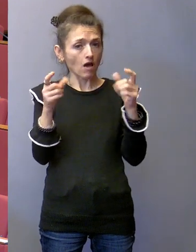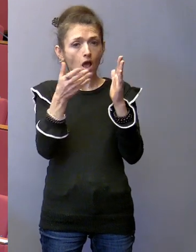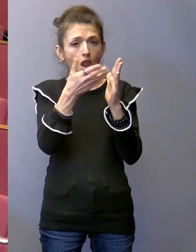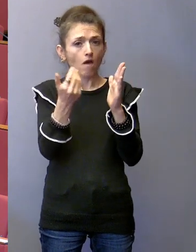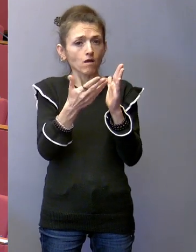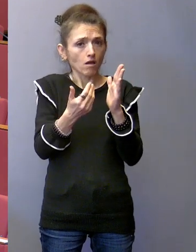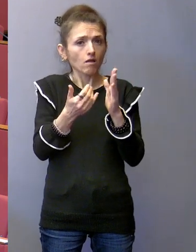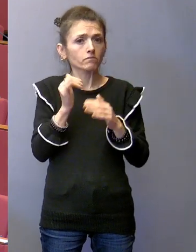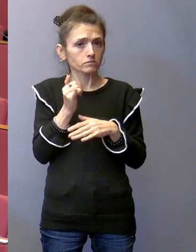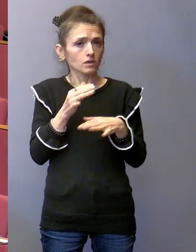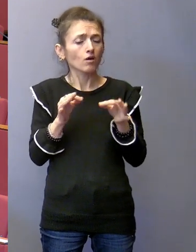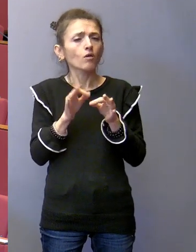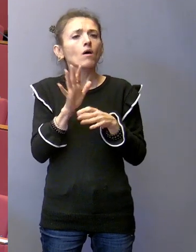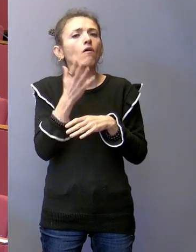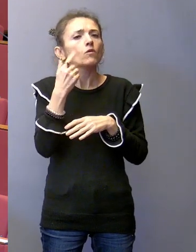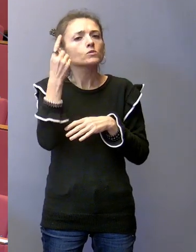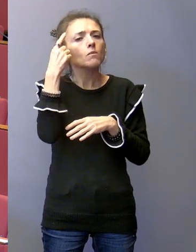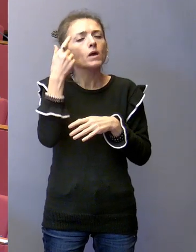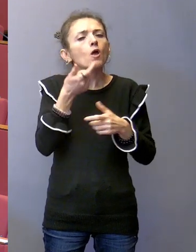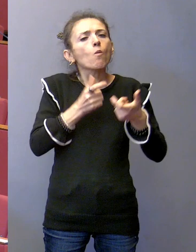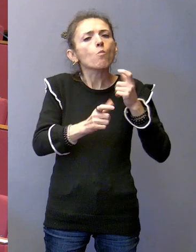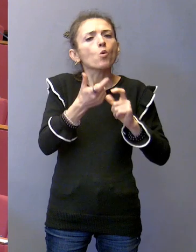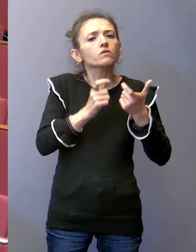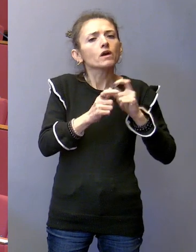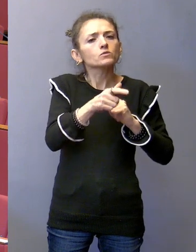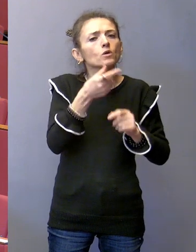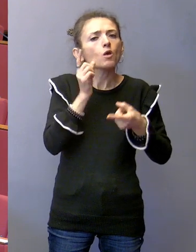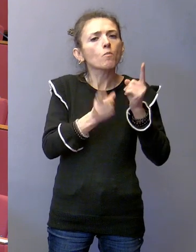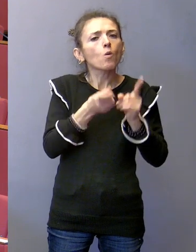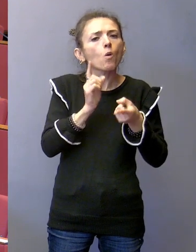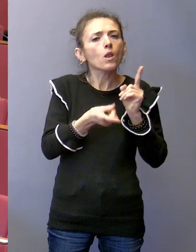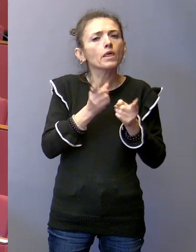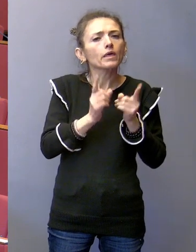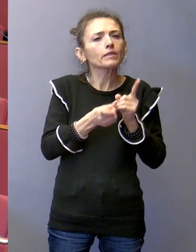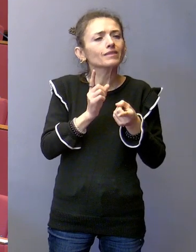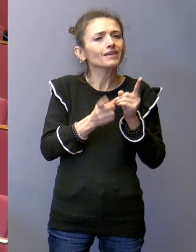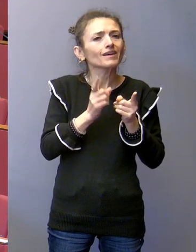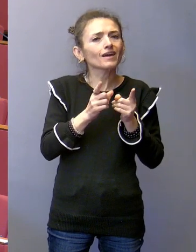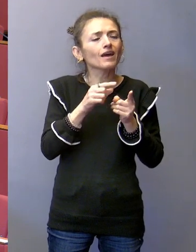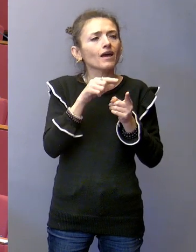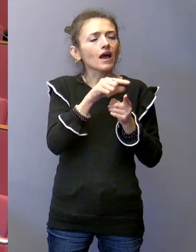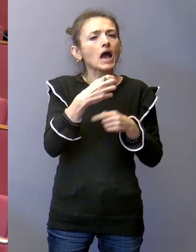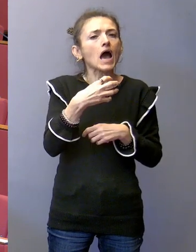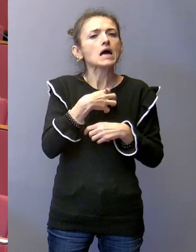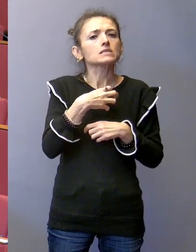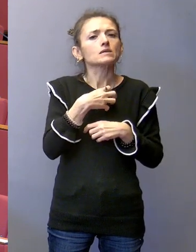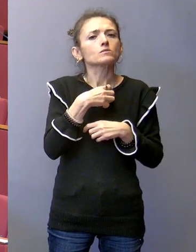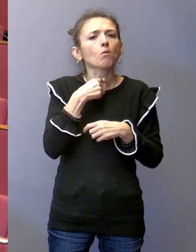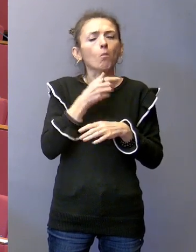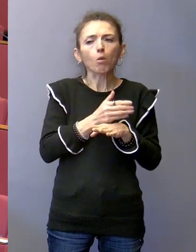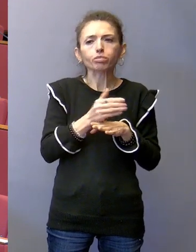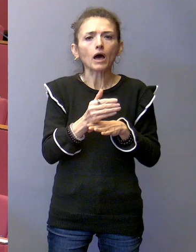comprendere Quali sono le motivazioni politiche del diniego un po' successivo da parte dell'assessore